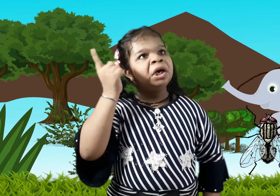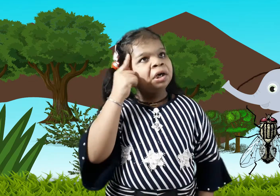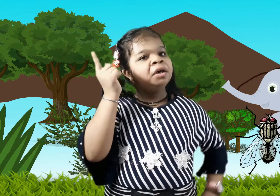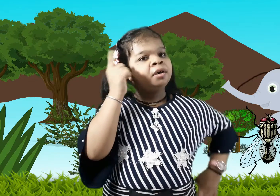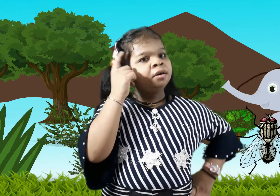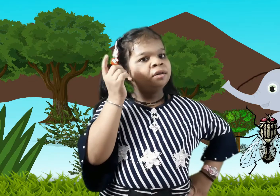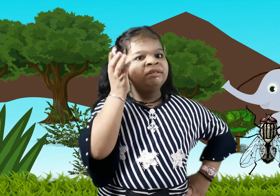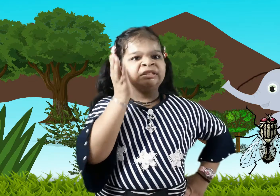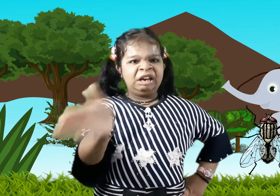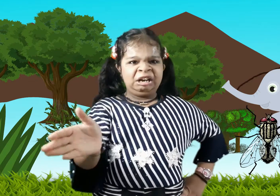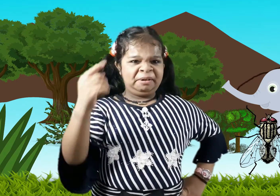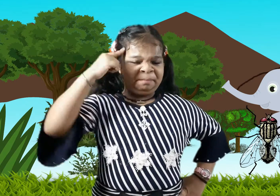इस मूर्ख मक्खी से